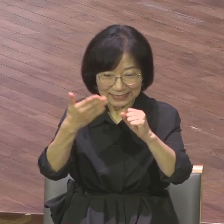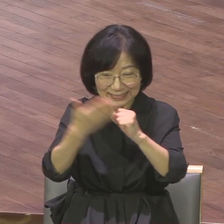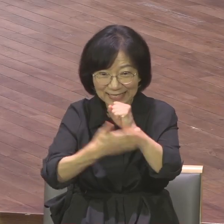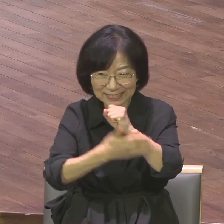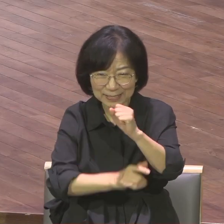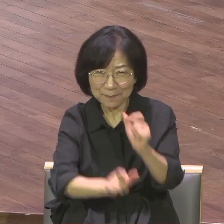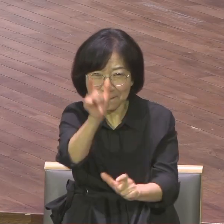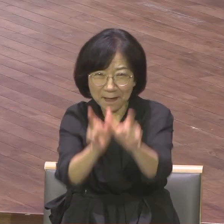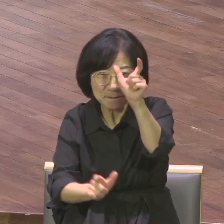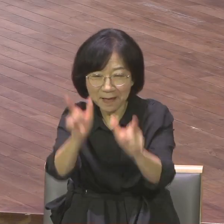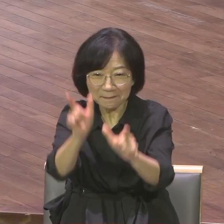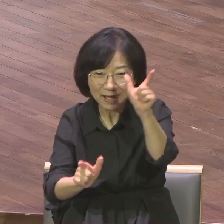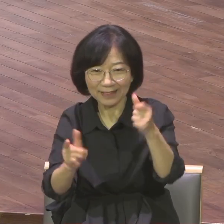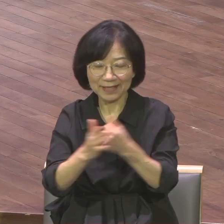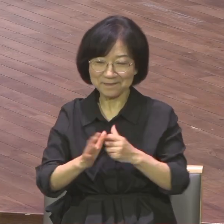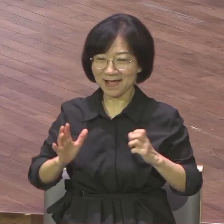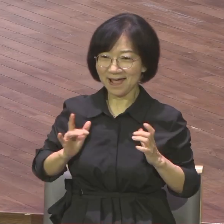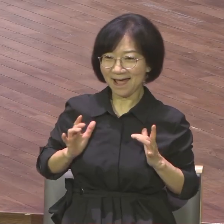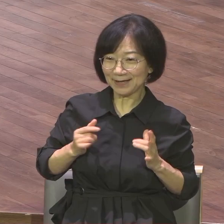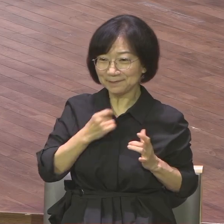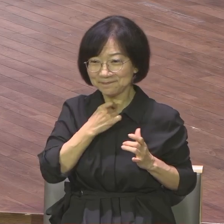올리기 때문에